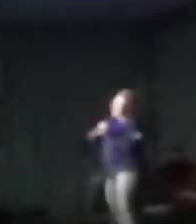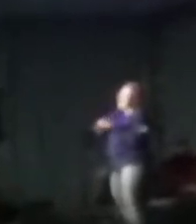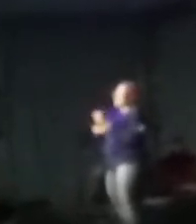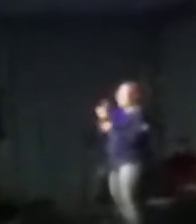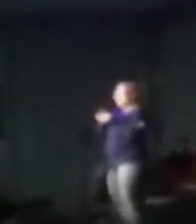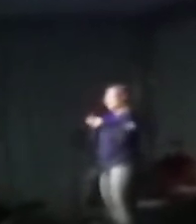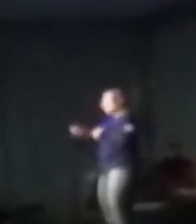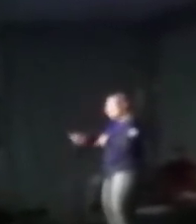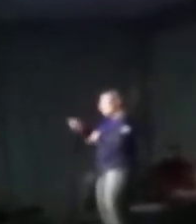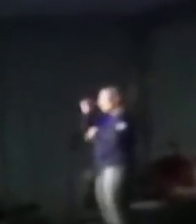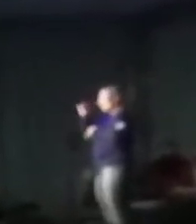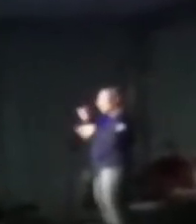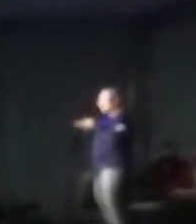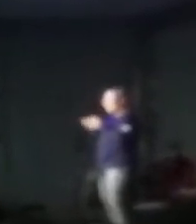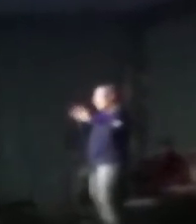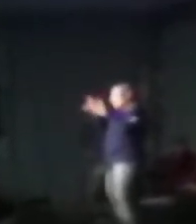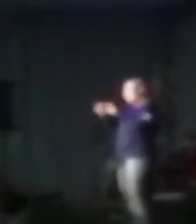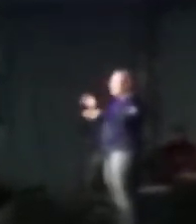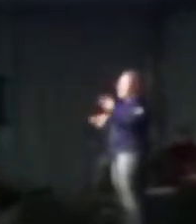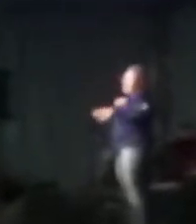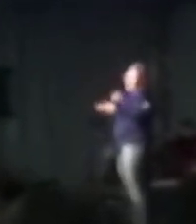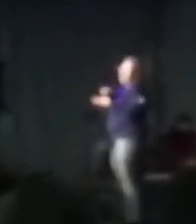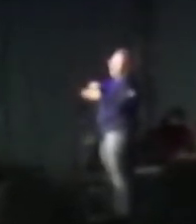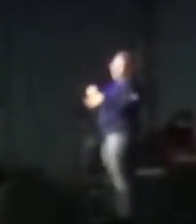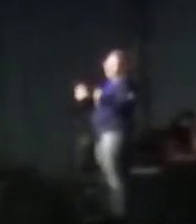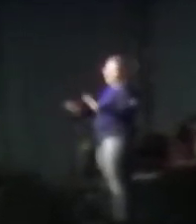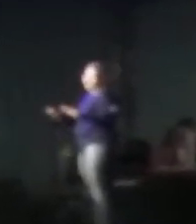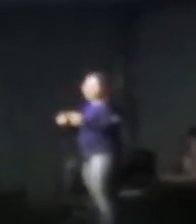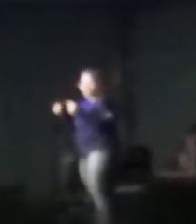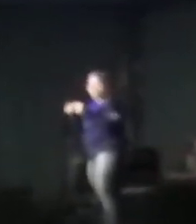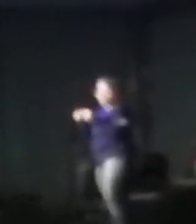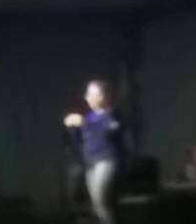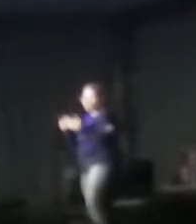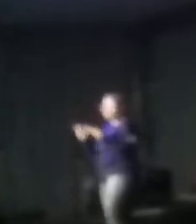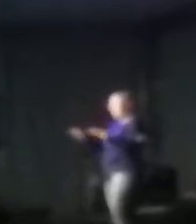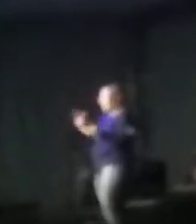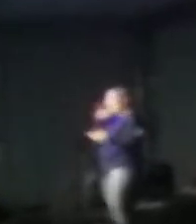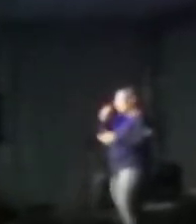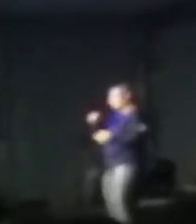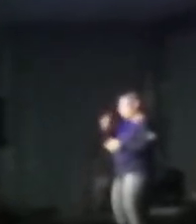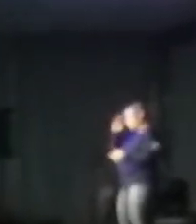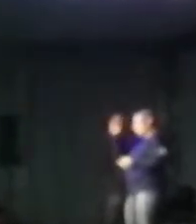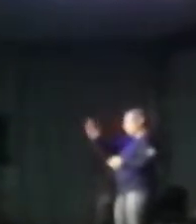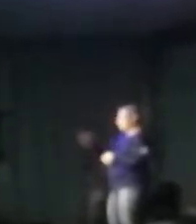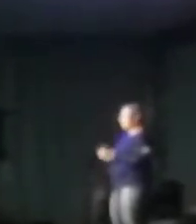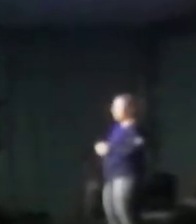aí escolhi escrever sobre o assunto que eu gostava de ler. Acho que esse é o principal.